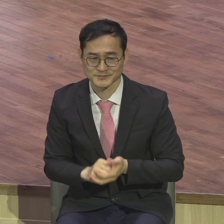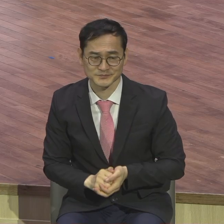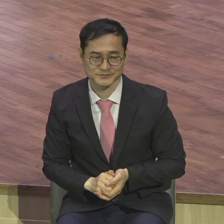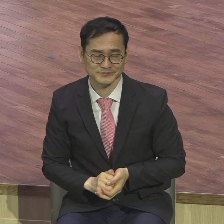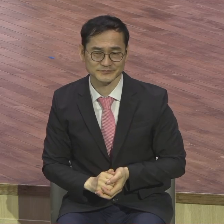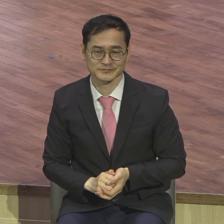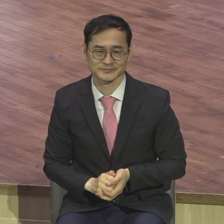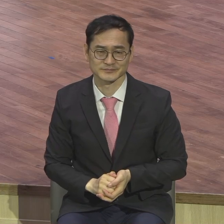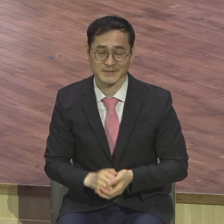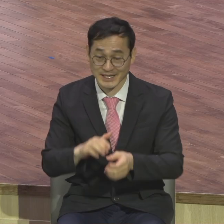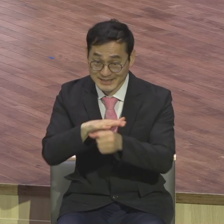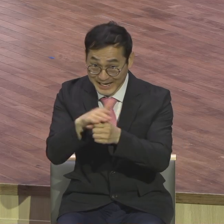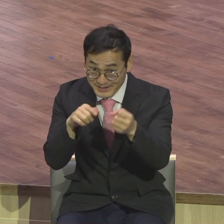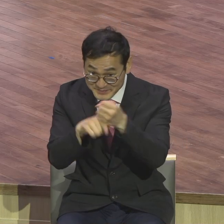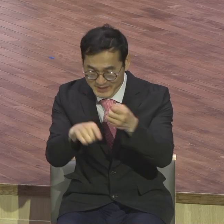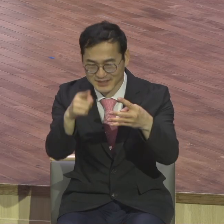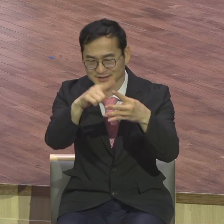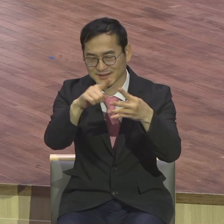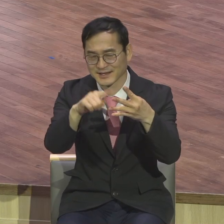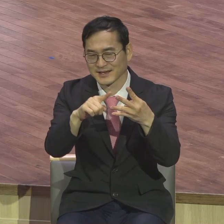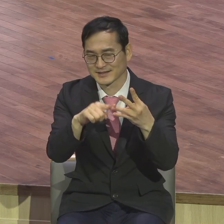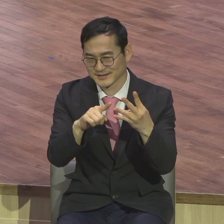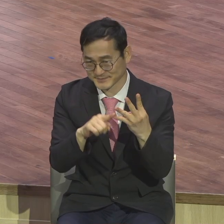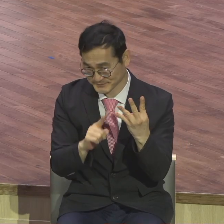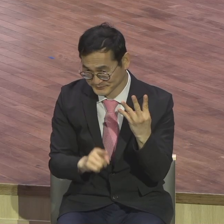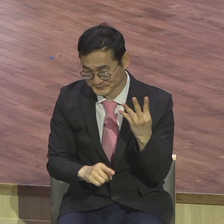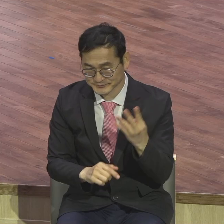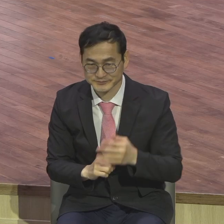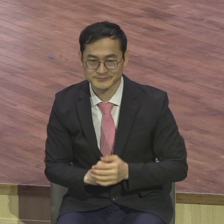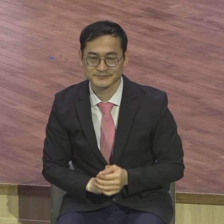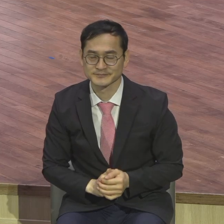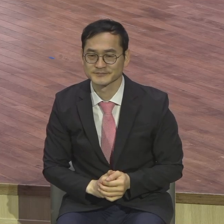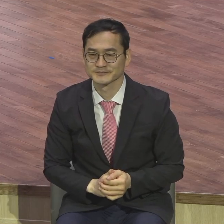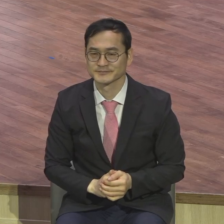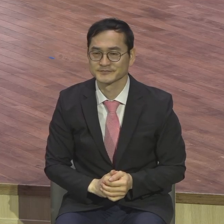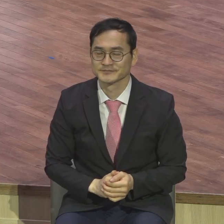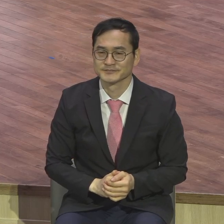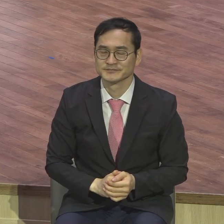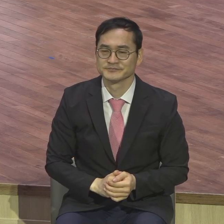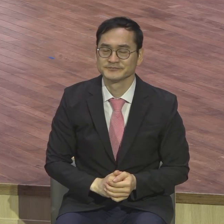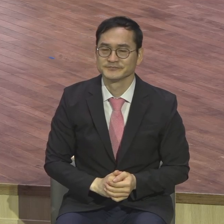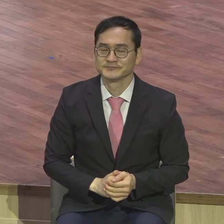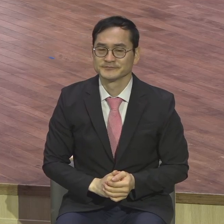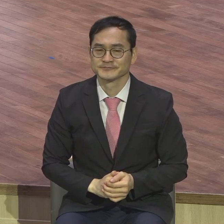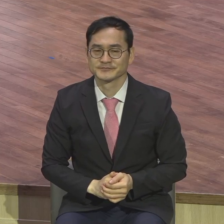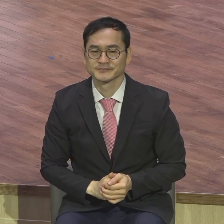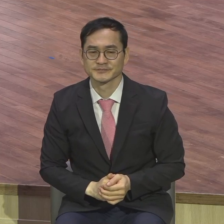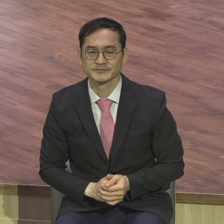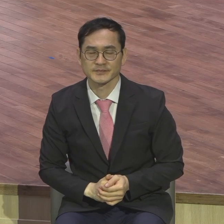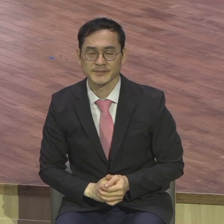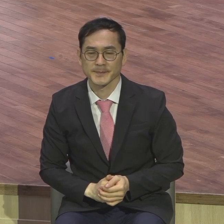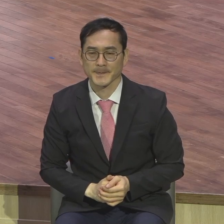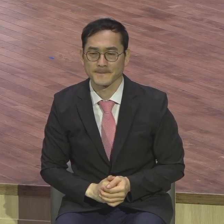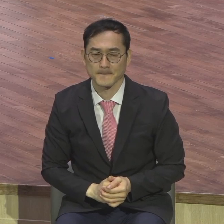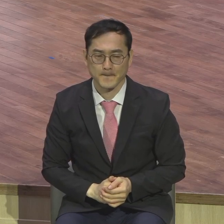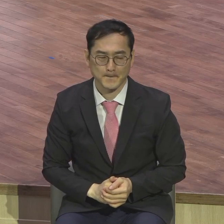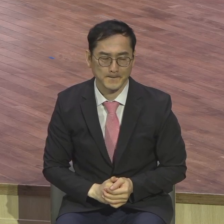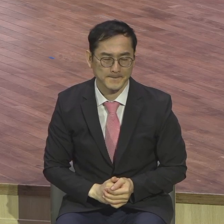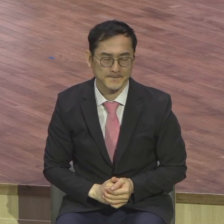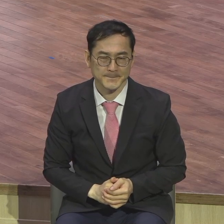달라요. 단어가 다 그렇게 다르게 표현을 되어진다. 그래서 이 네 가지